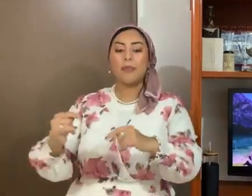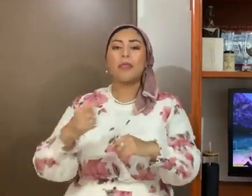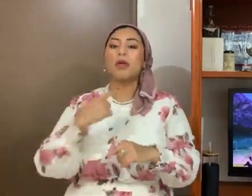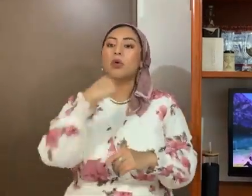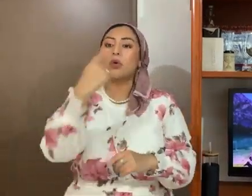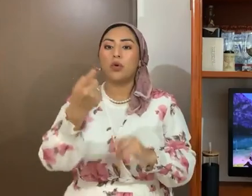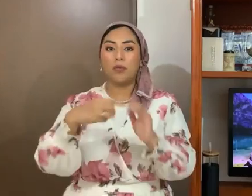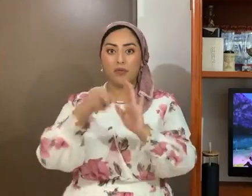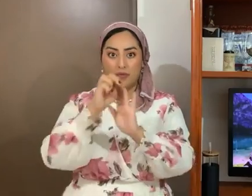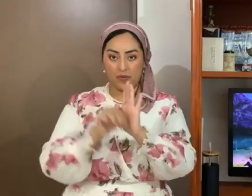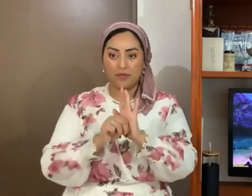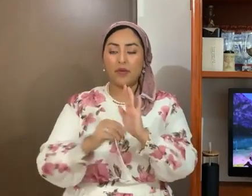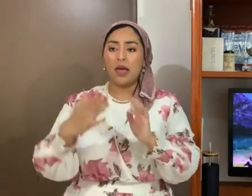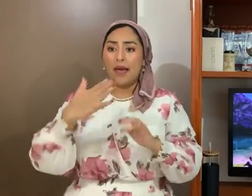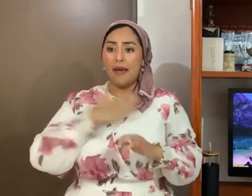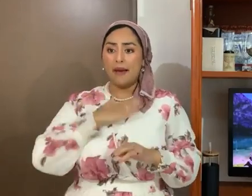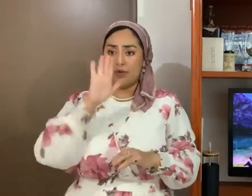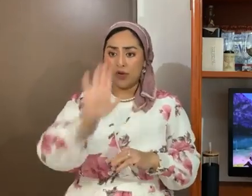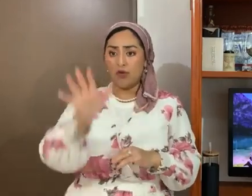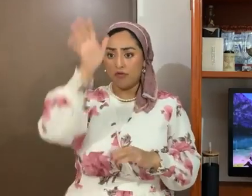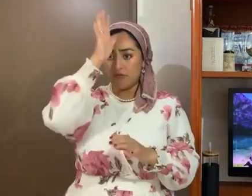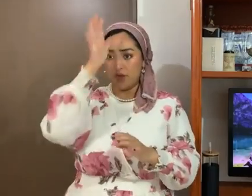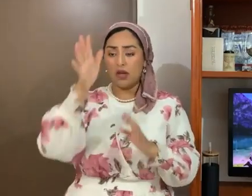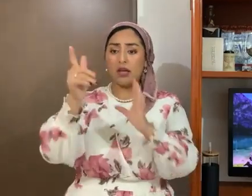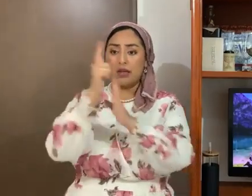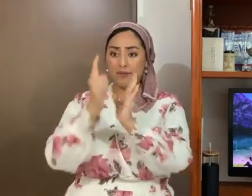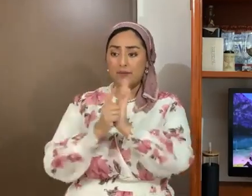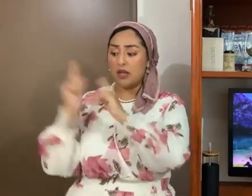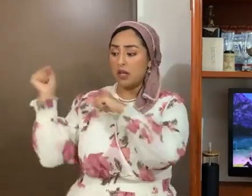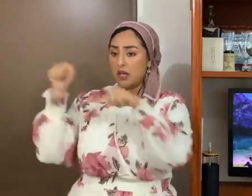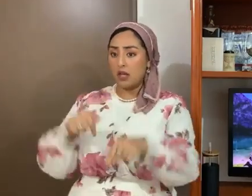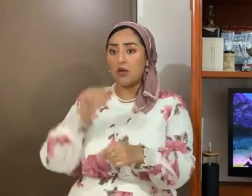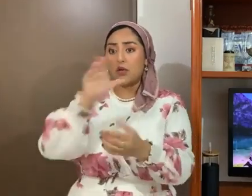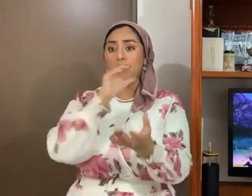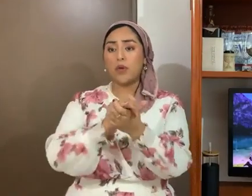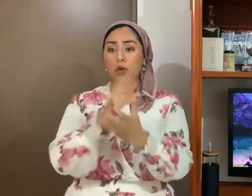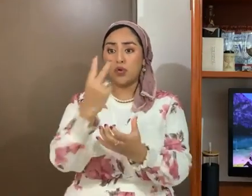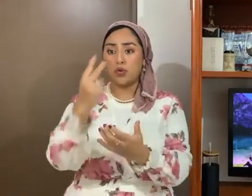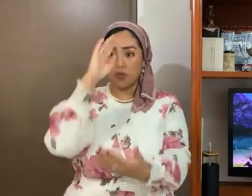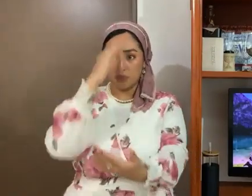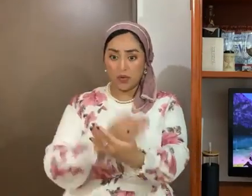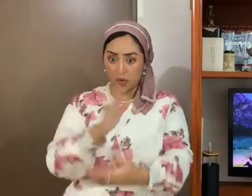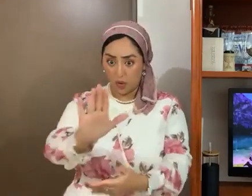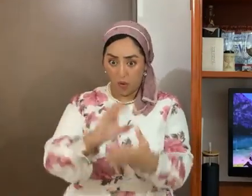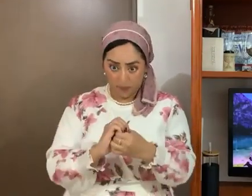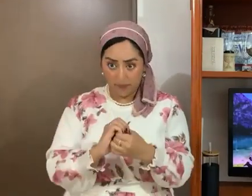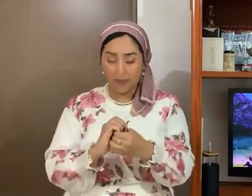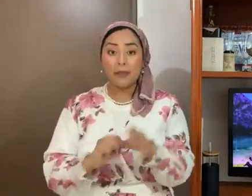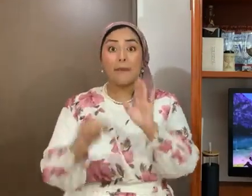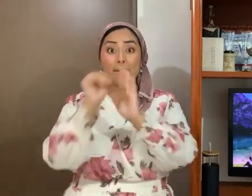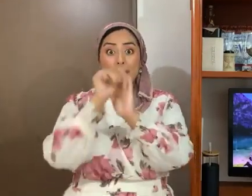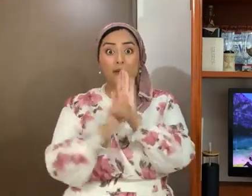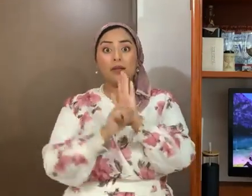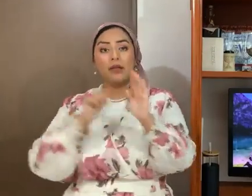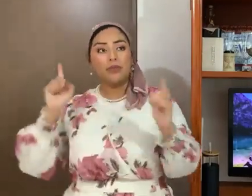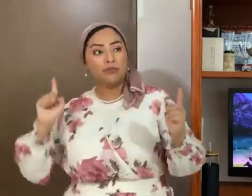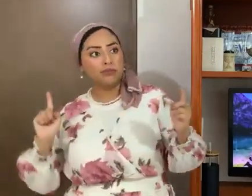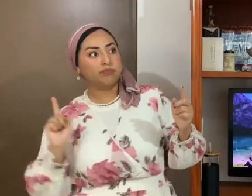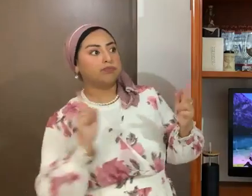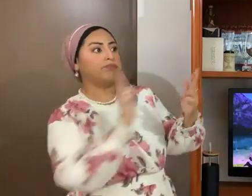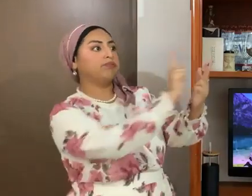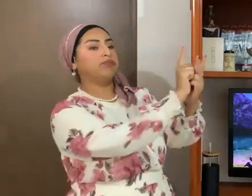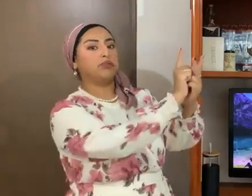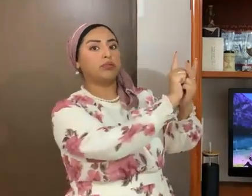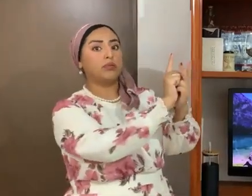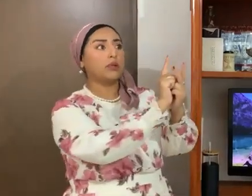Y dijo a Moisés, yo, tu suegro, Yetro, vengo a ti con tu mujer y tus dos hijos con ella. Y Moisés salió a recibir a su suegro y se